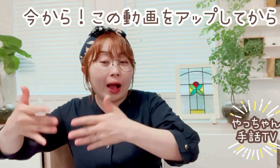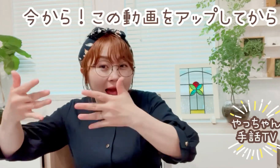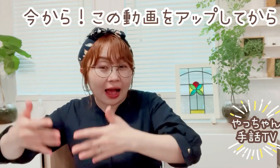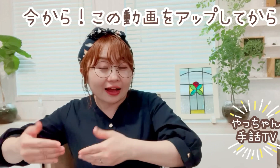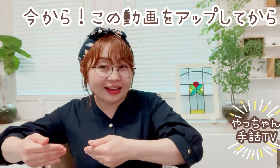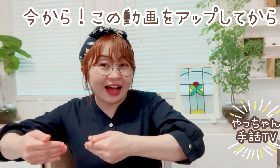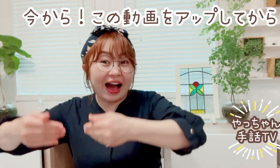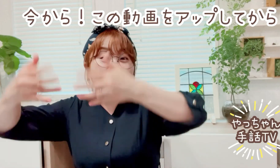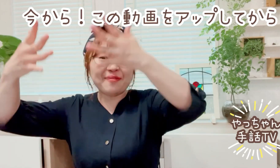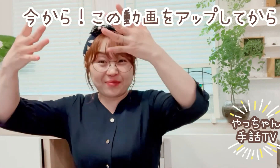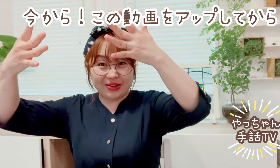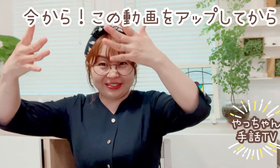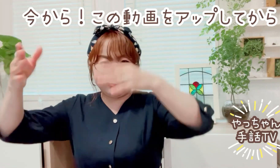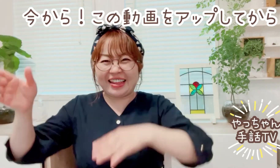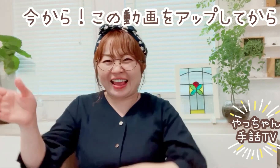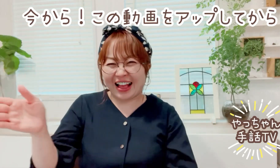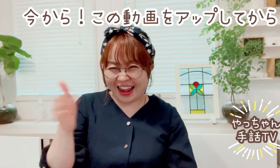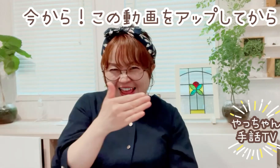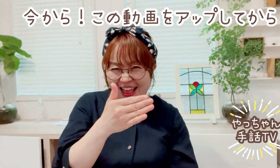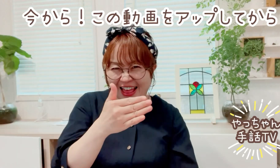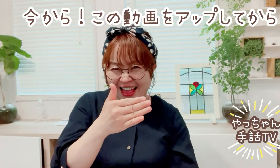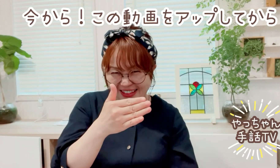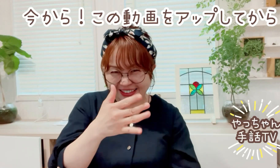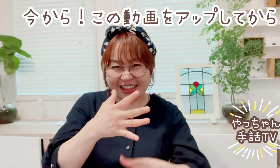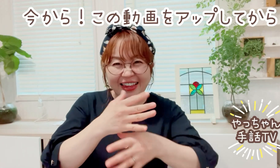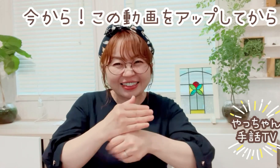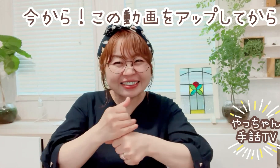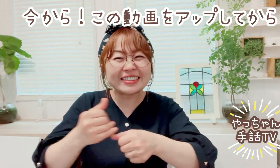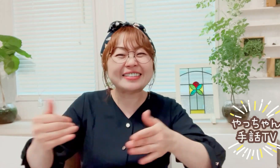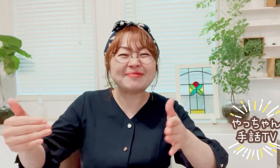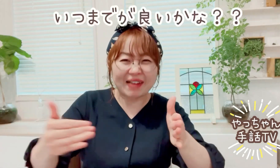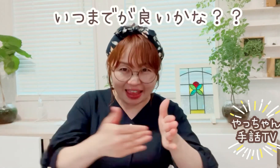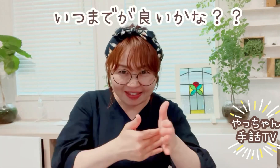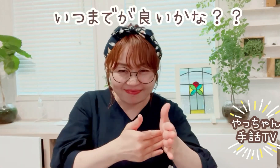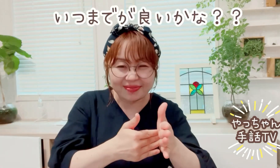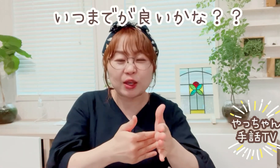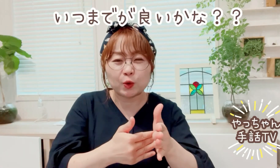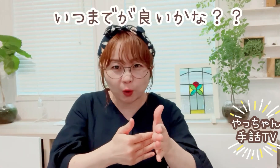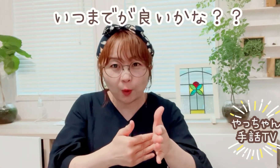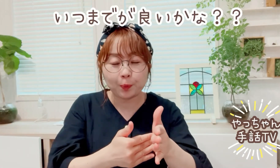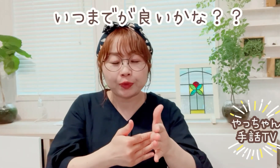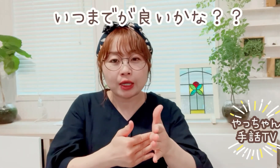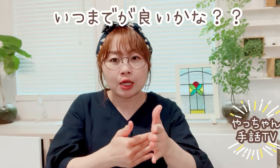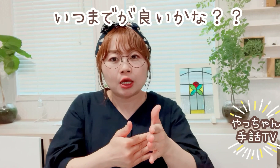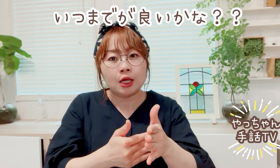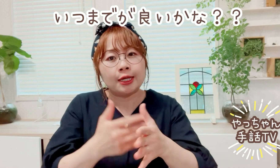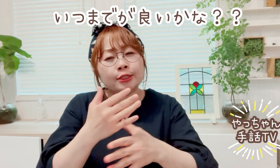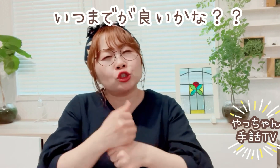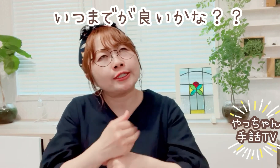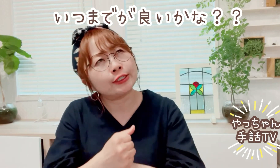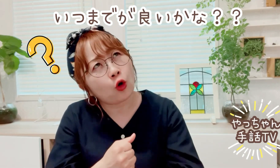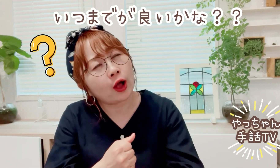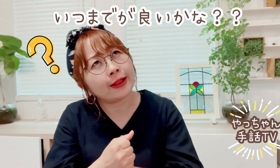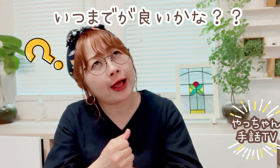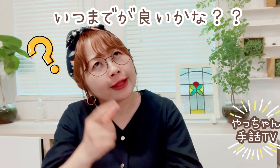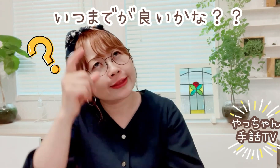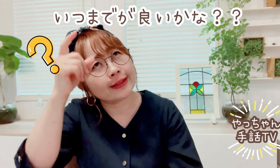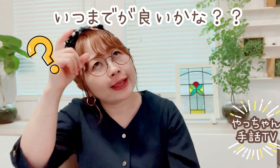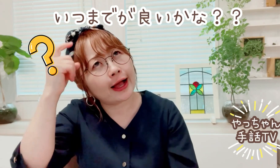画アップしてからでいつまでっていうと、いつにしようかなって